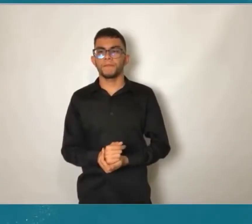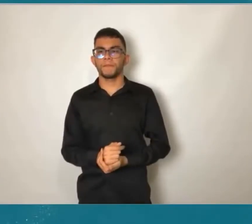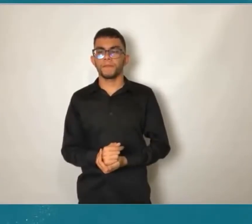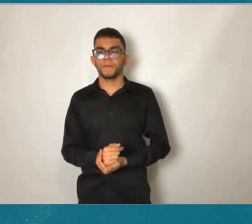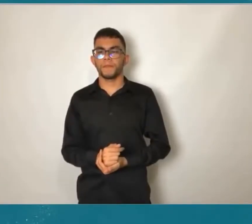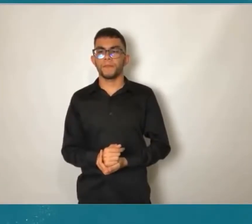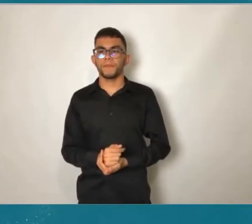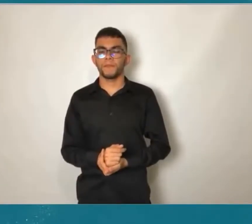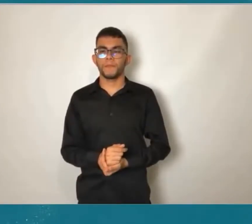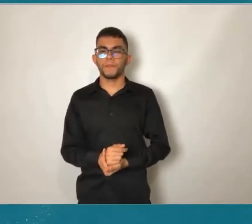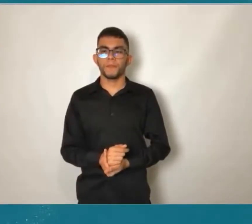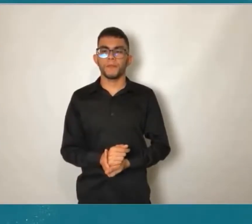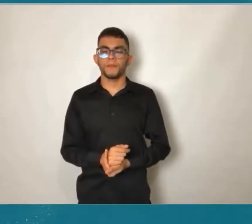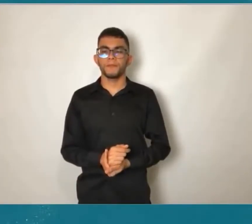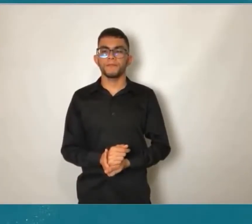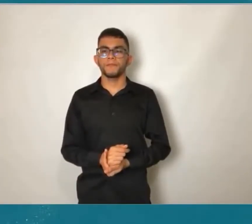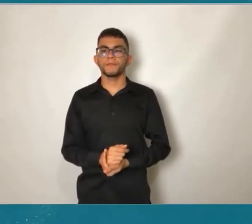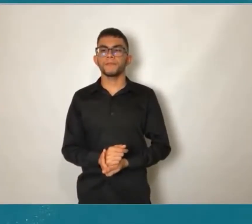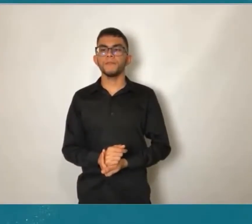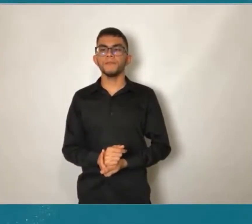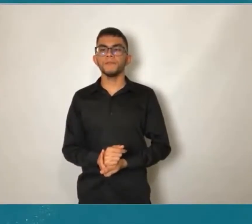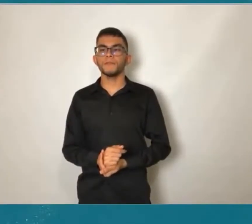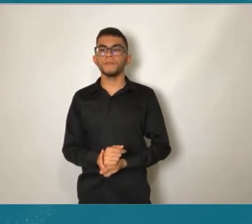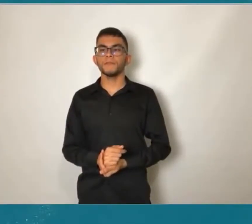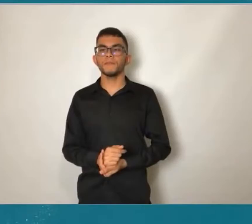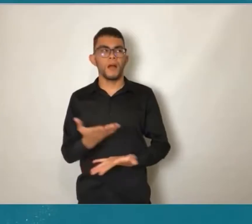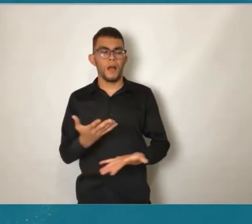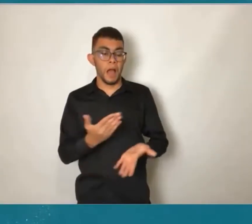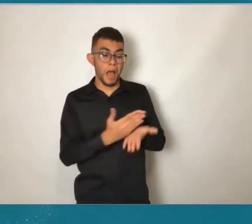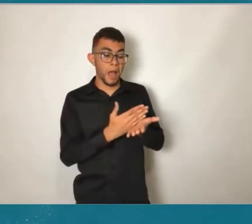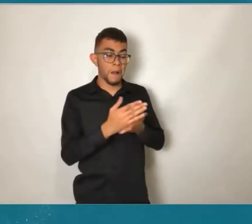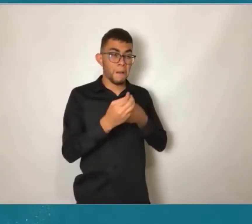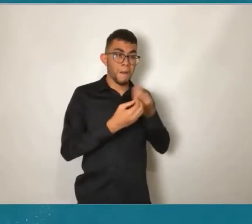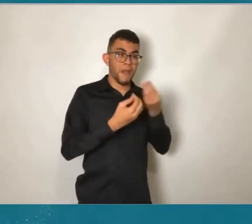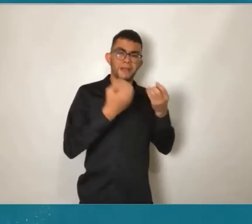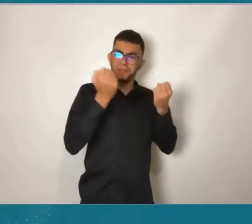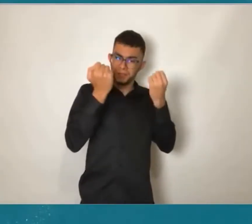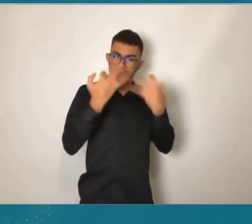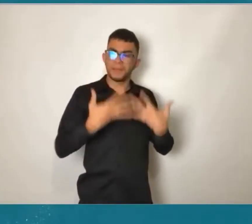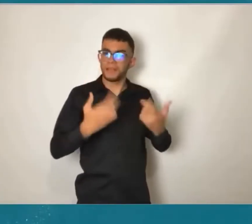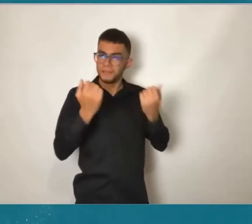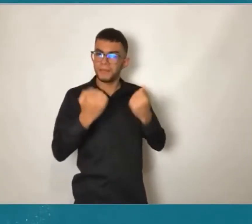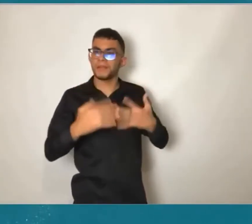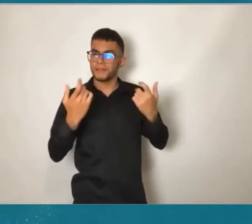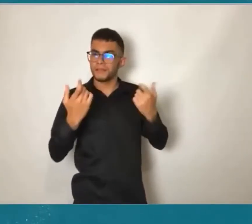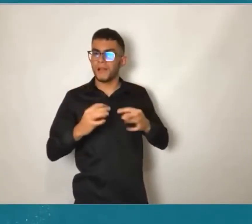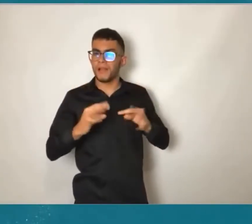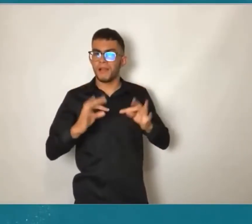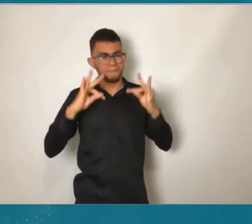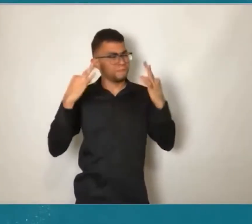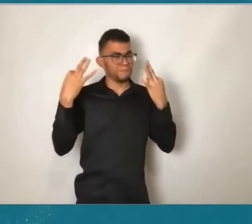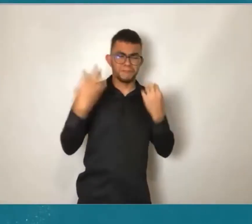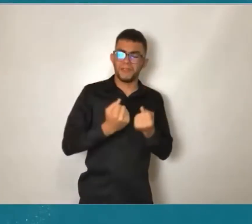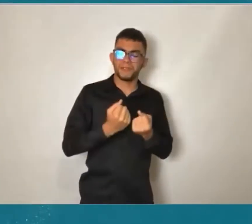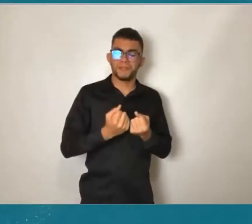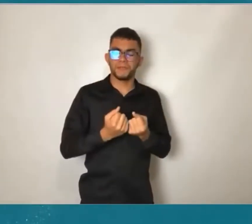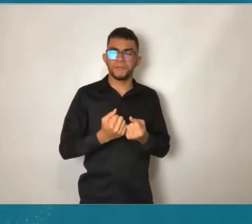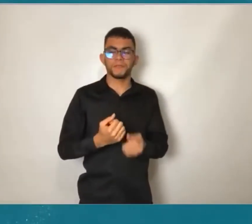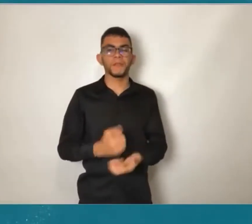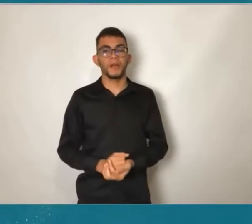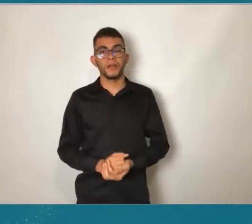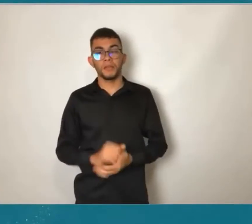do profeta. Oh, perdão, embananei aqui. Eis que a virgem conceberá e dará à luz